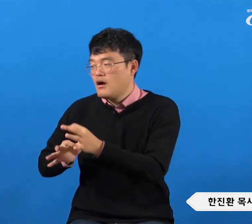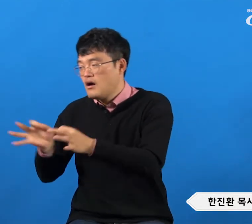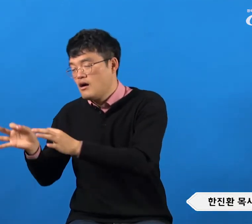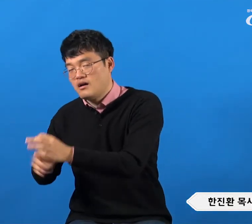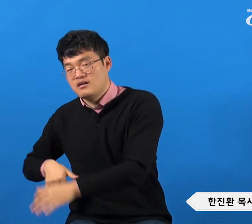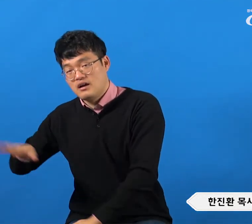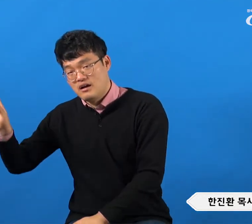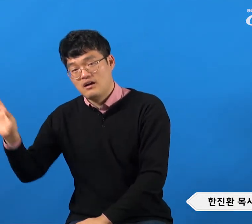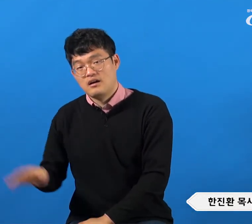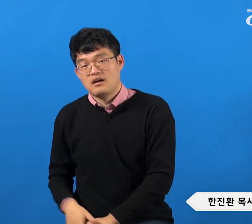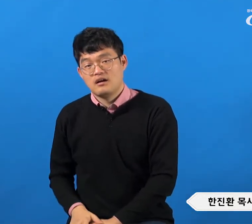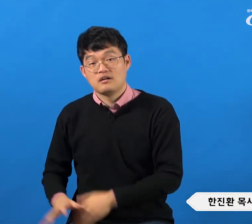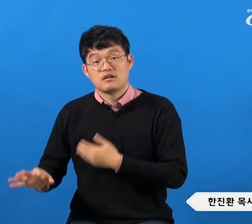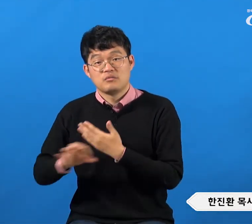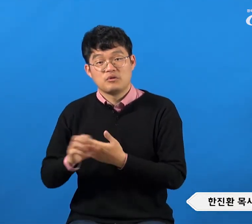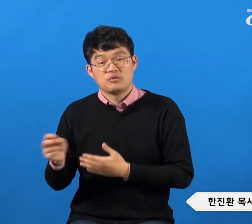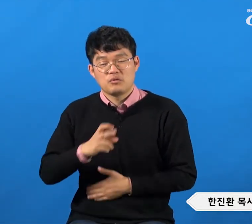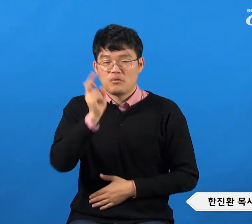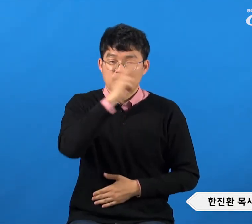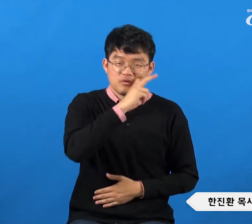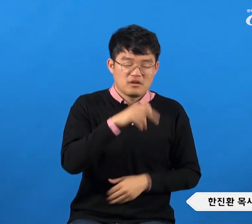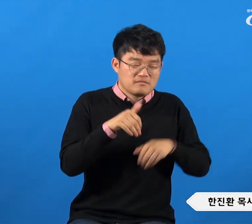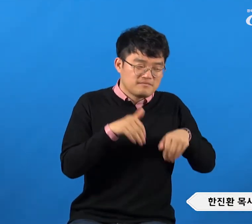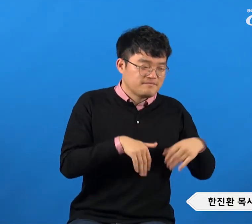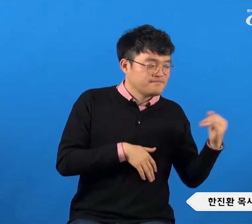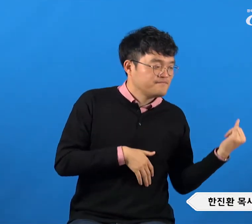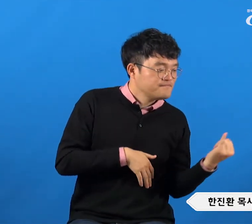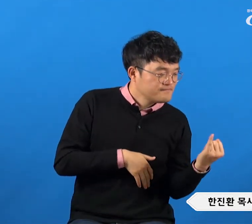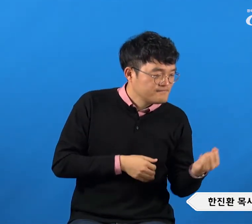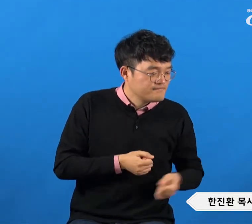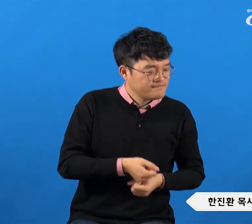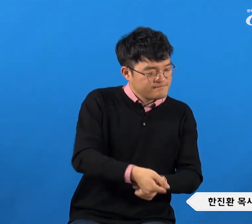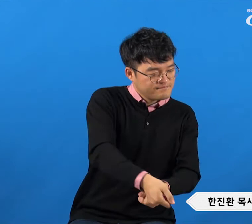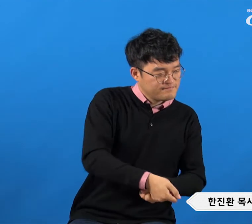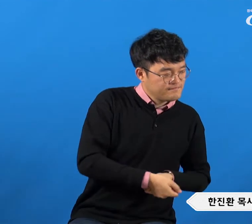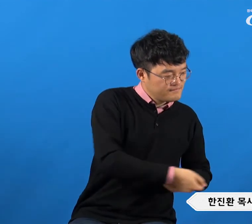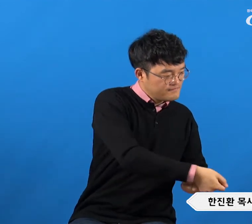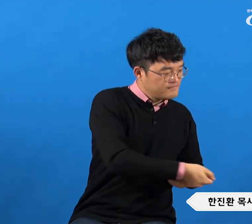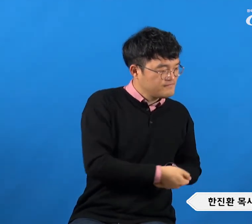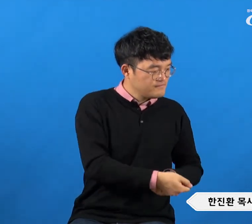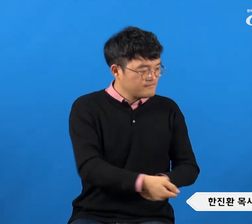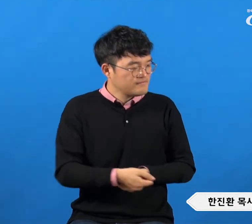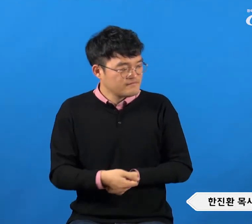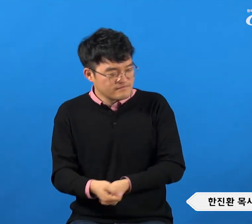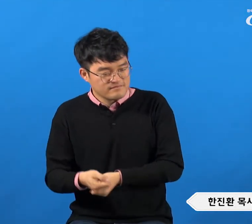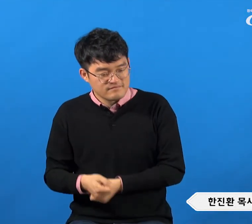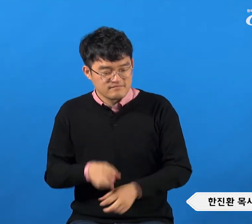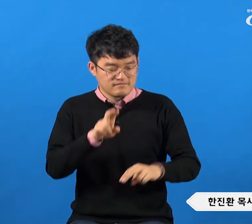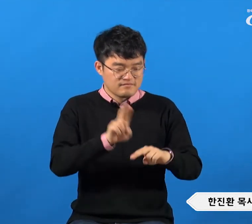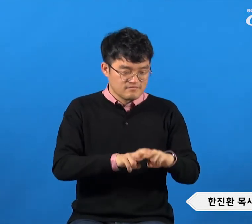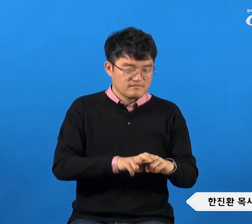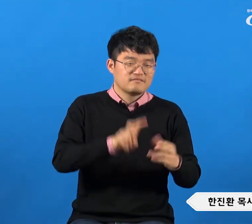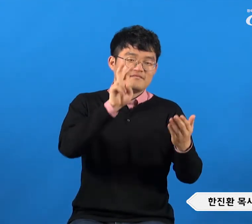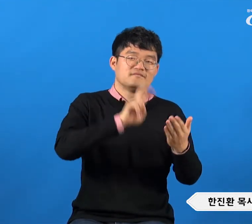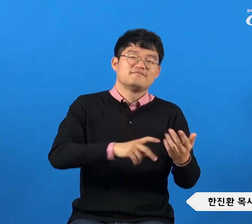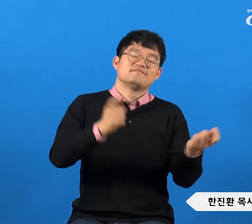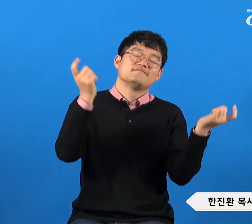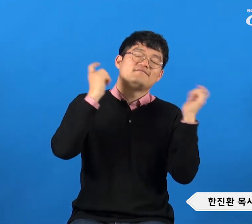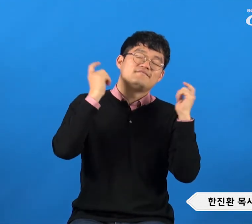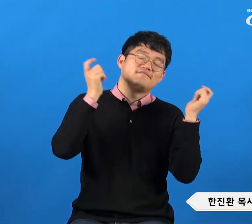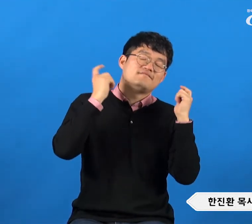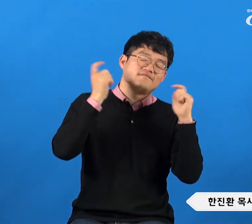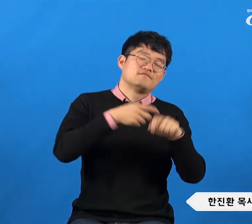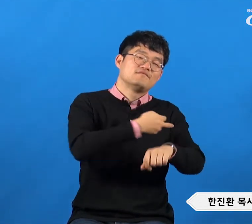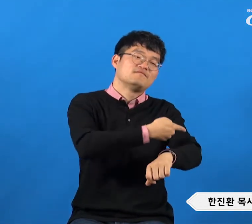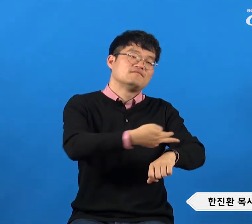나갑니다. 그러면 오전에 파출부가 출근해서 어제 못다 들었던 또 음악 듣고 또